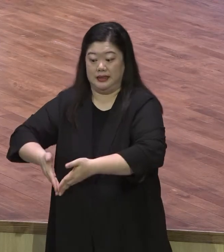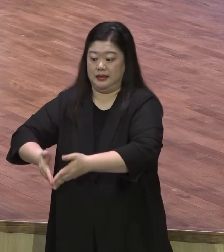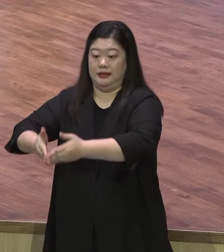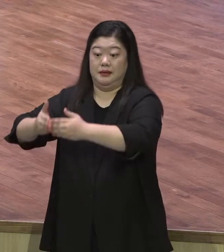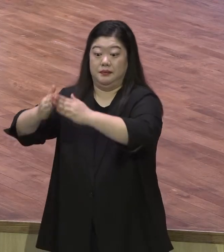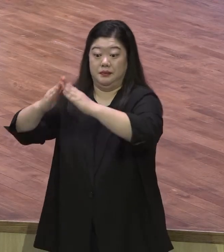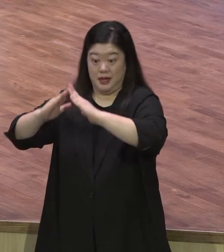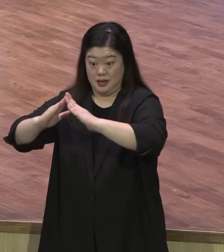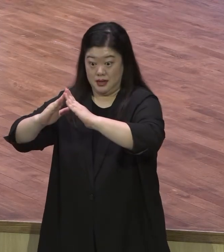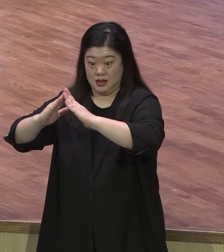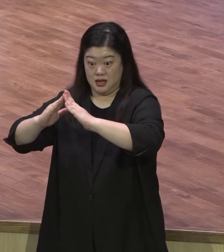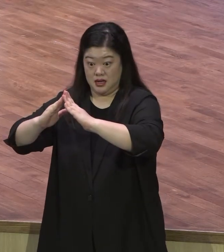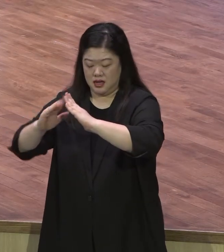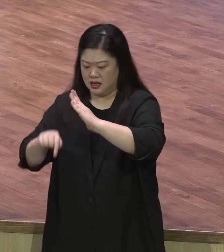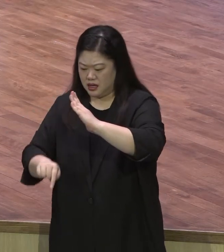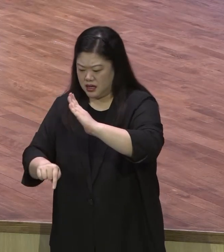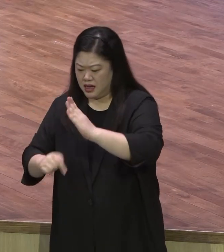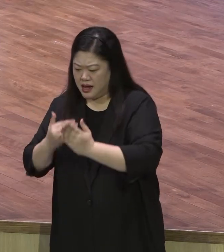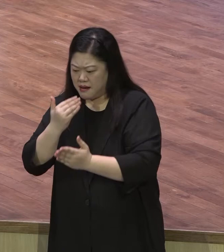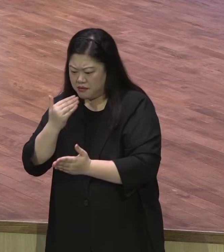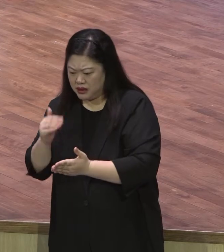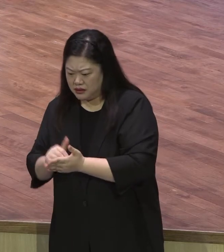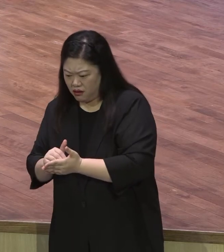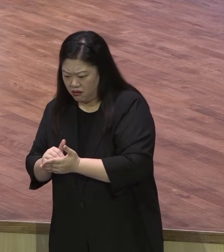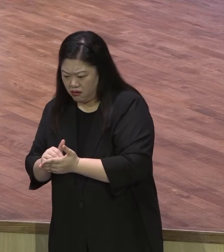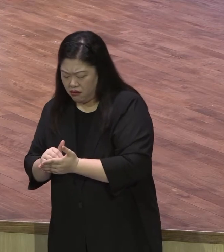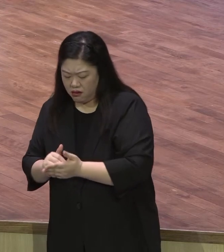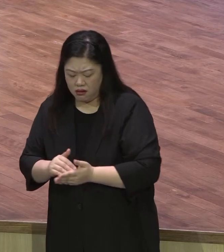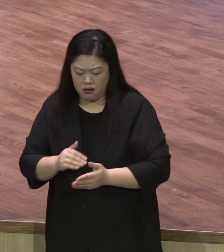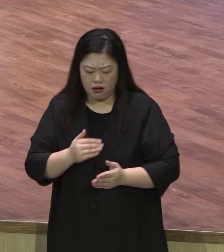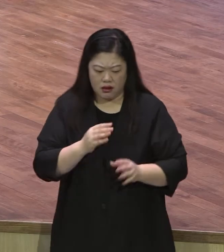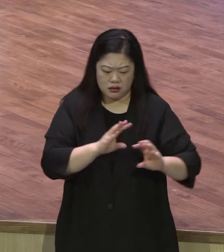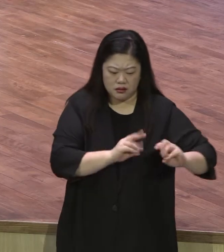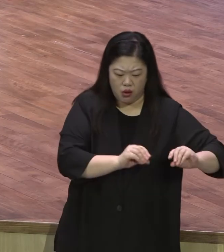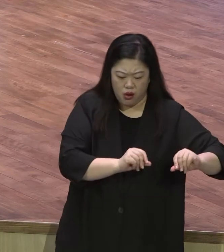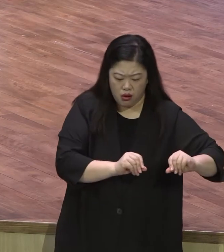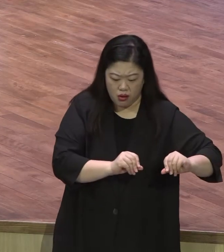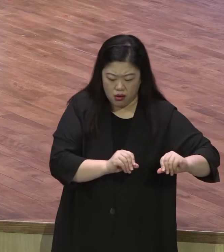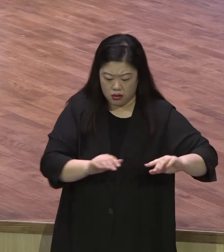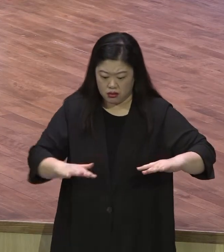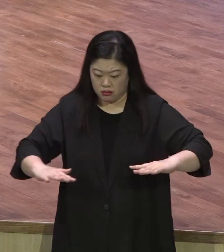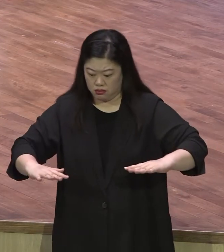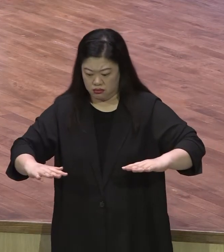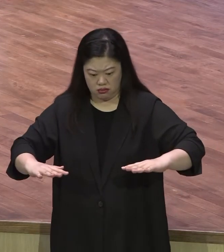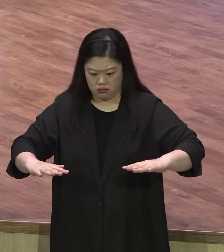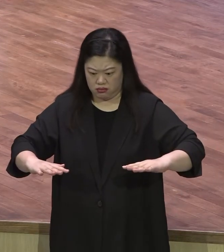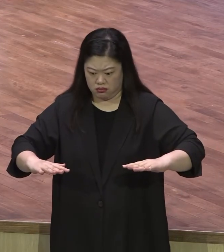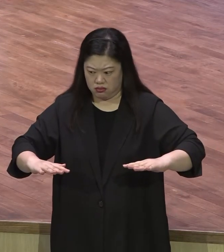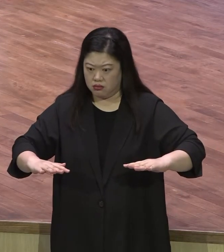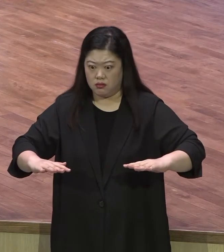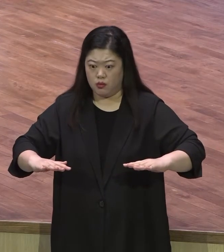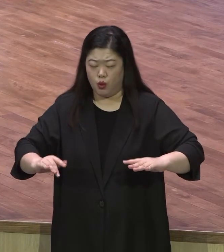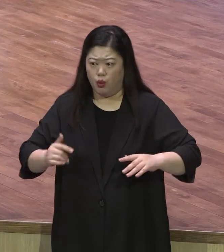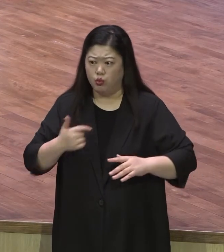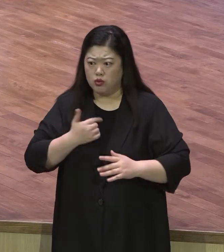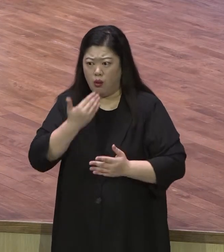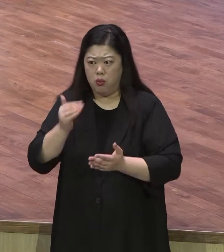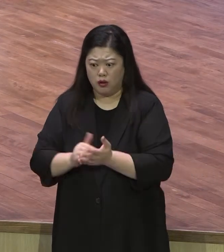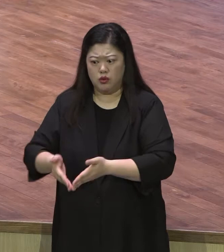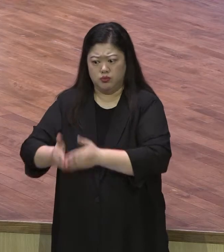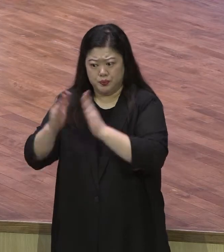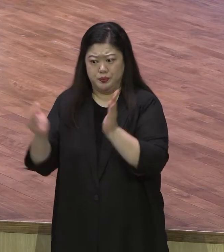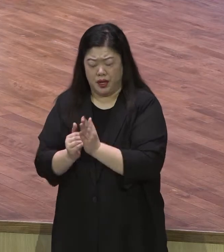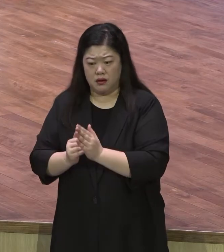모래 위에 집을 지어도 비가 내리고 창수가 나고 바람이 똑같이 불어요 똑같이